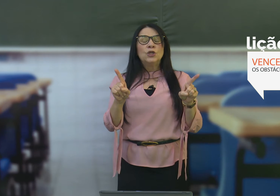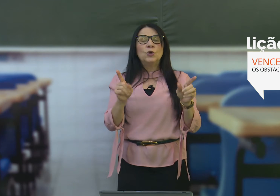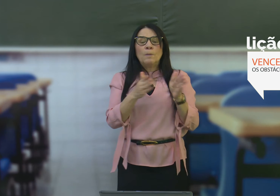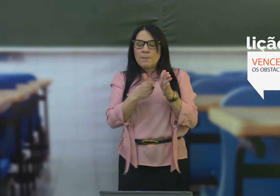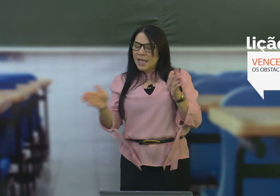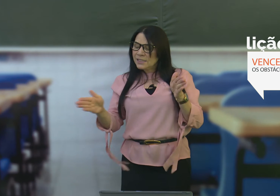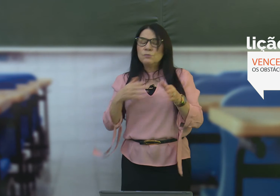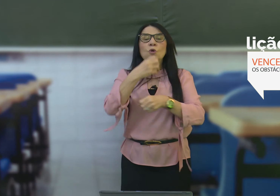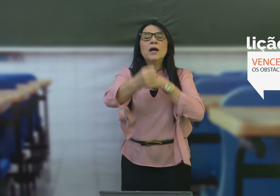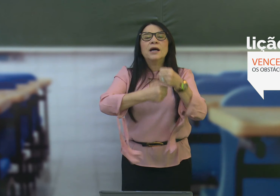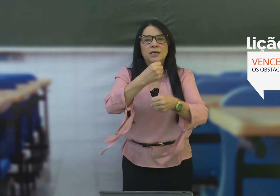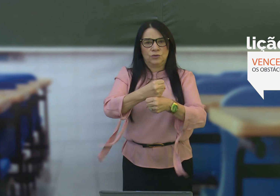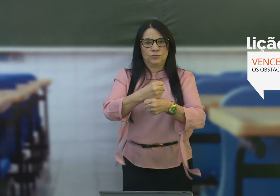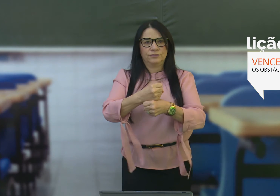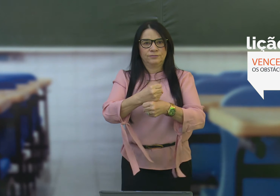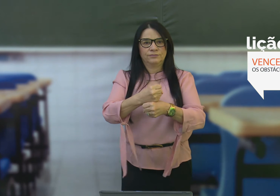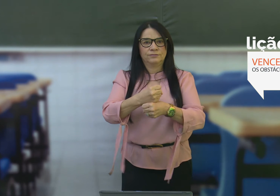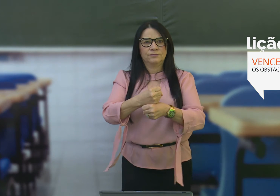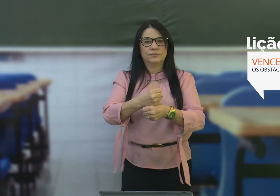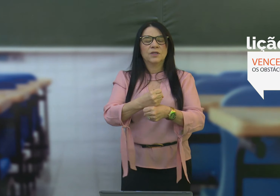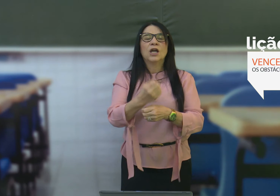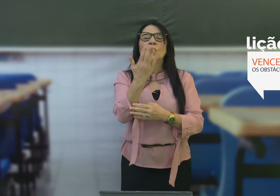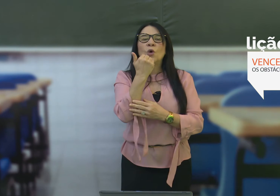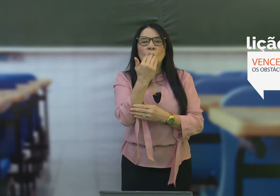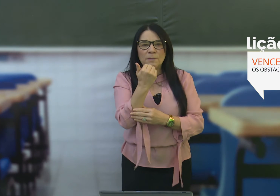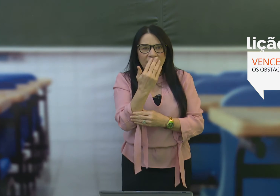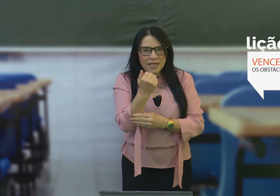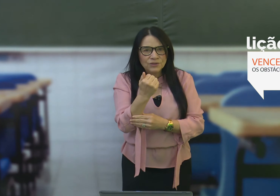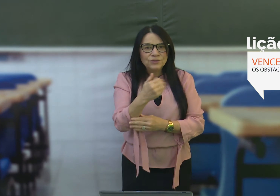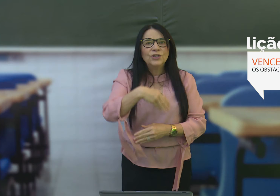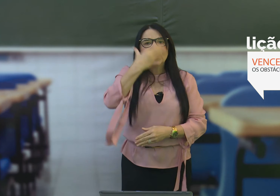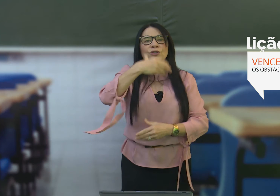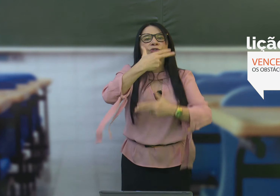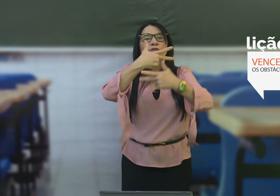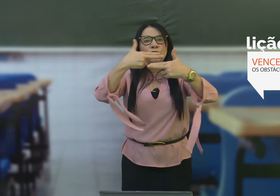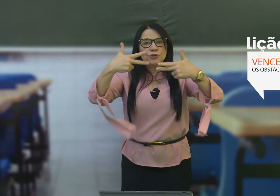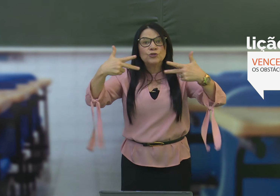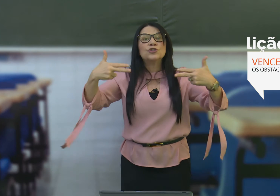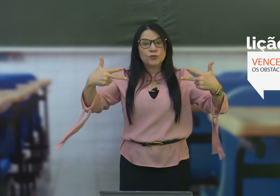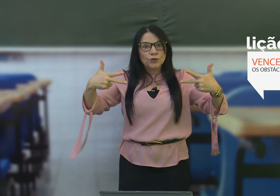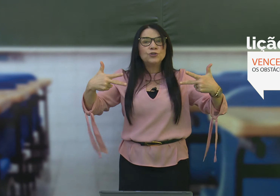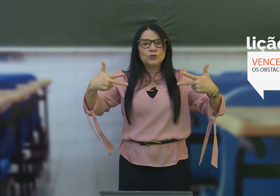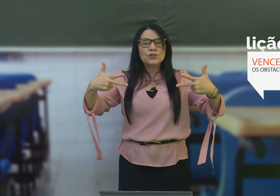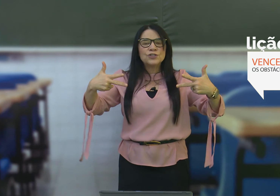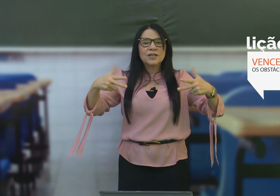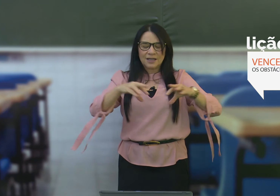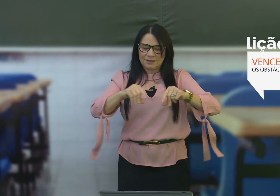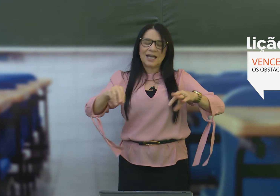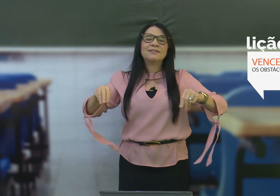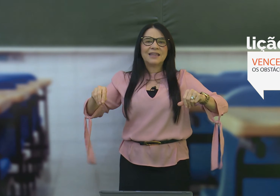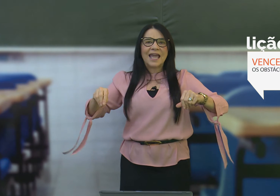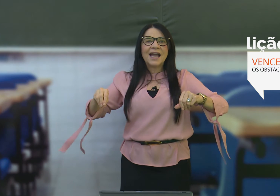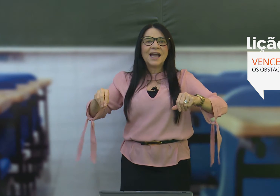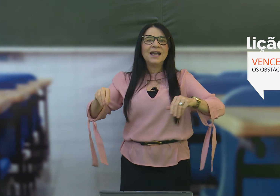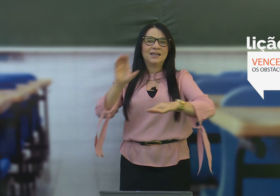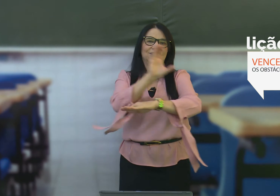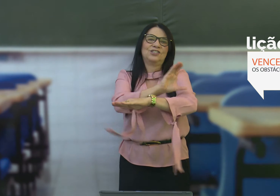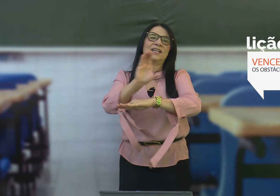no mesmo ano, comeram dos frutos da terra de